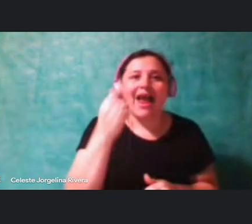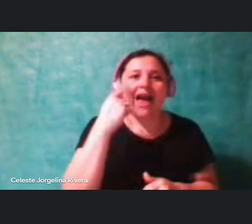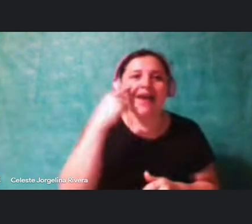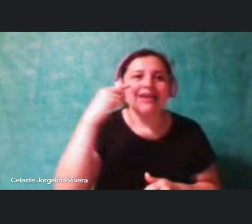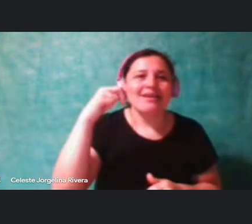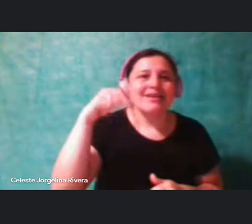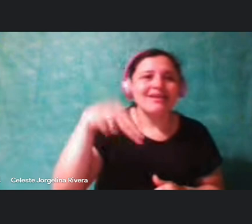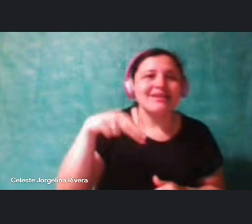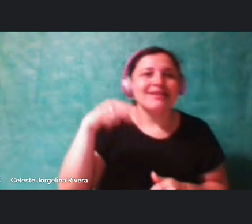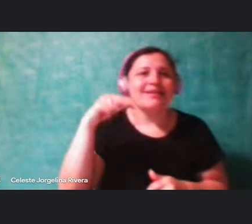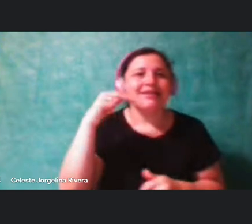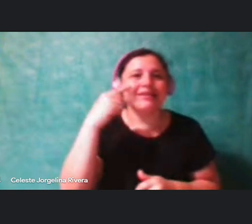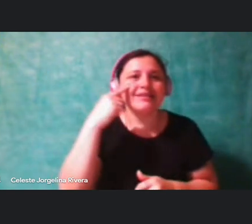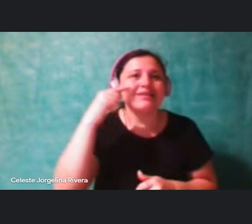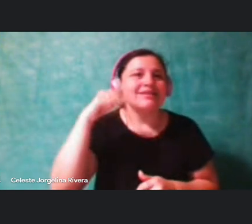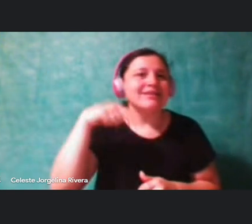Ahí, ¿cómo estaría?